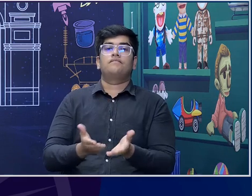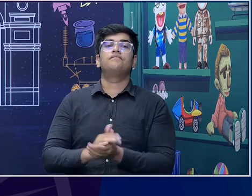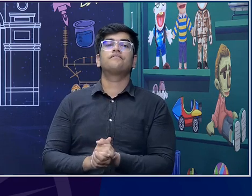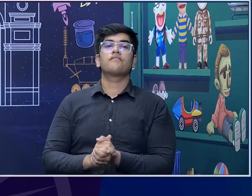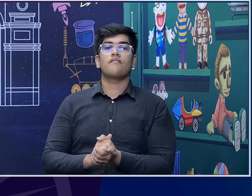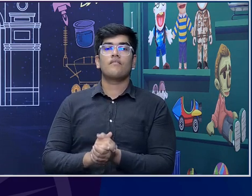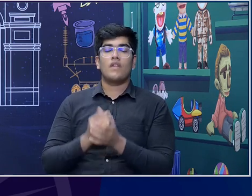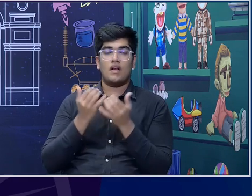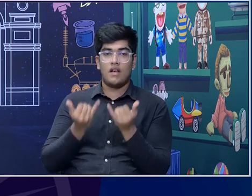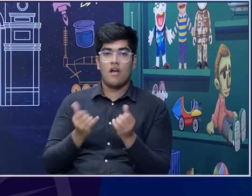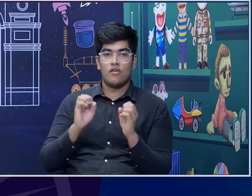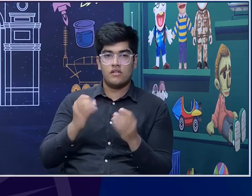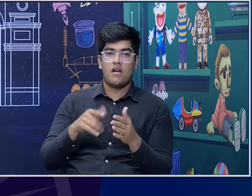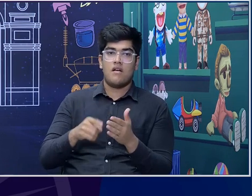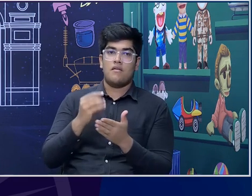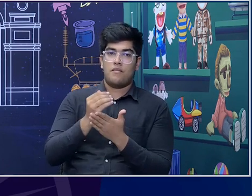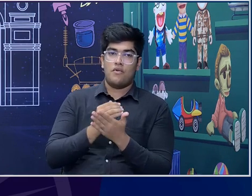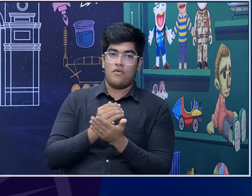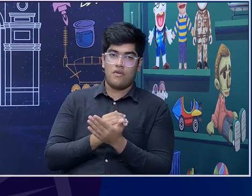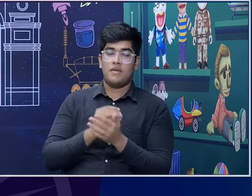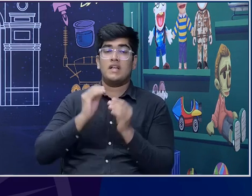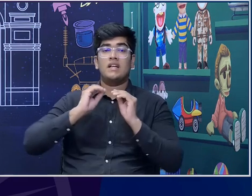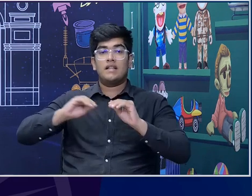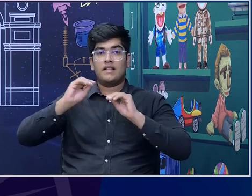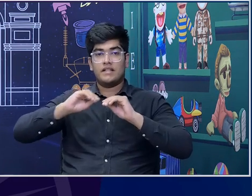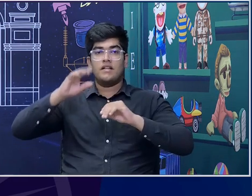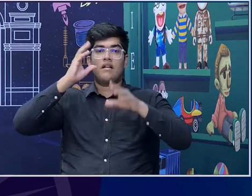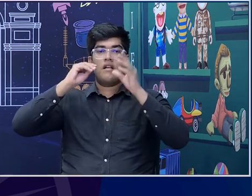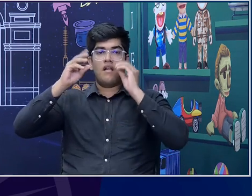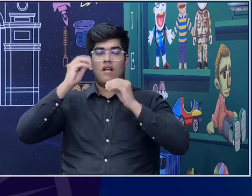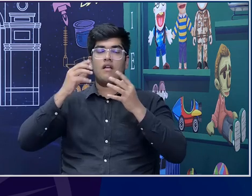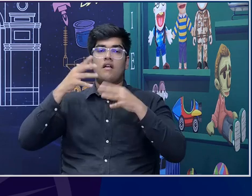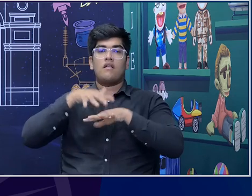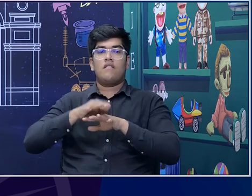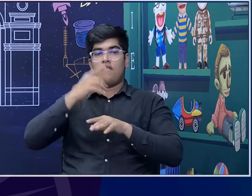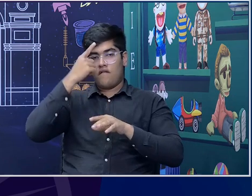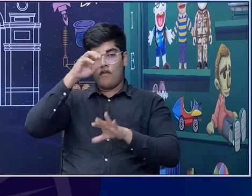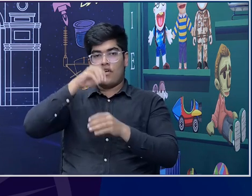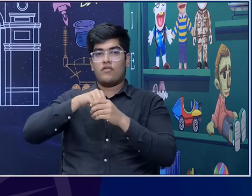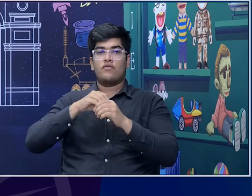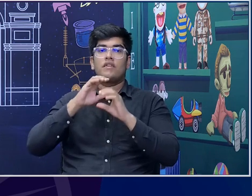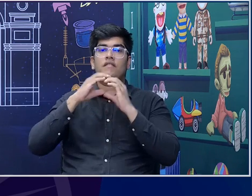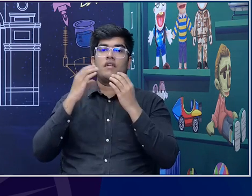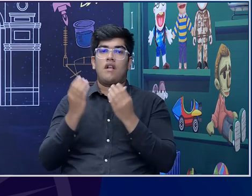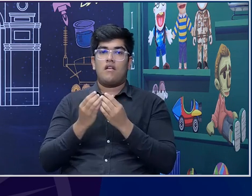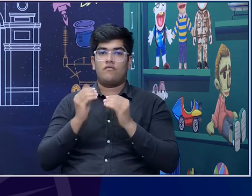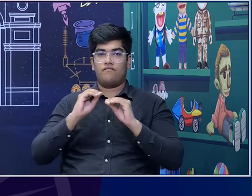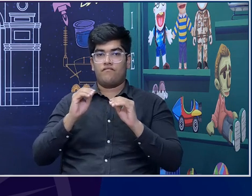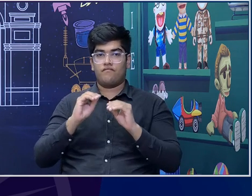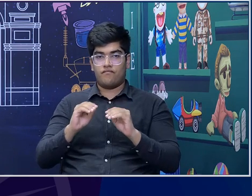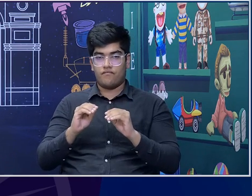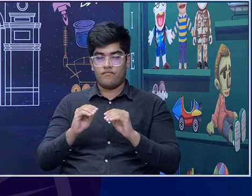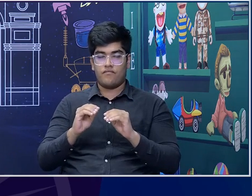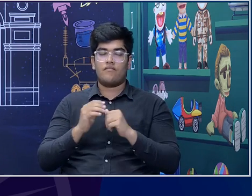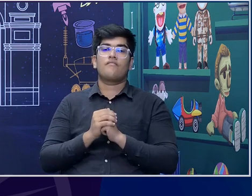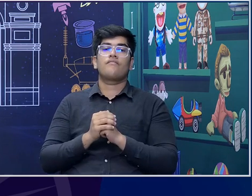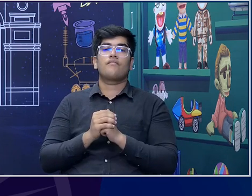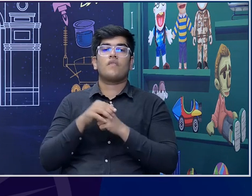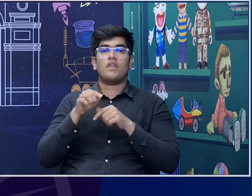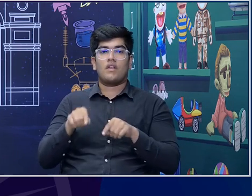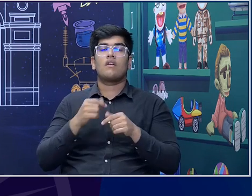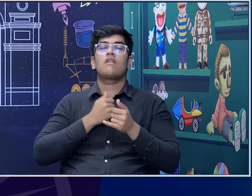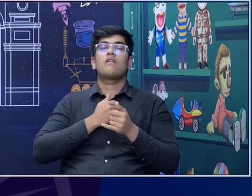शुरुवात करते हैं सत्र का Teaching Learning Intervention for Inclusive Classroom जिसका नाम है और समावेशी शिक्षा पर हम